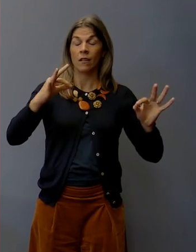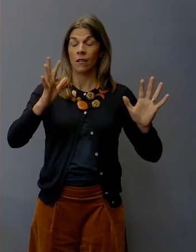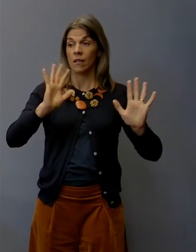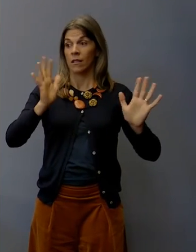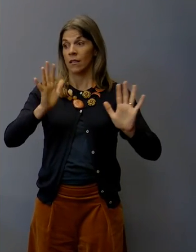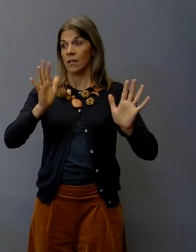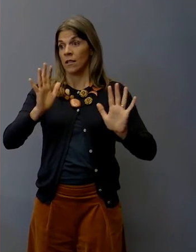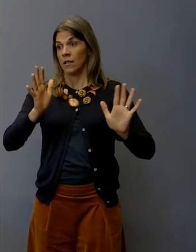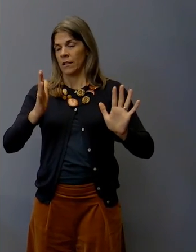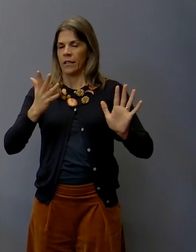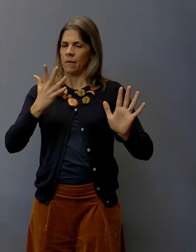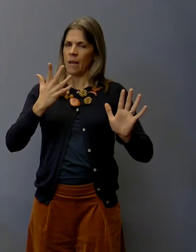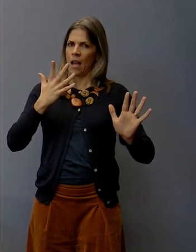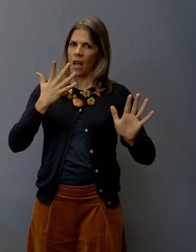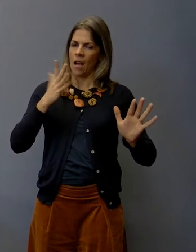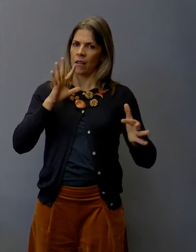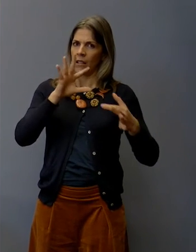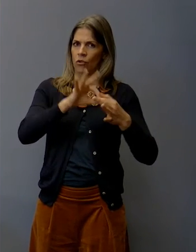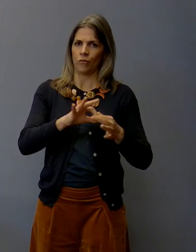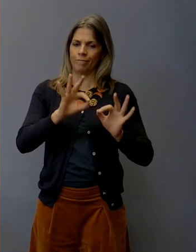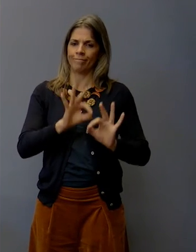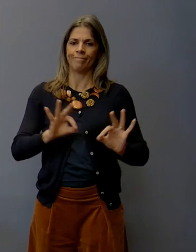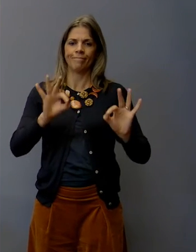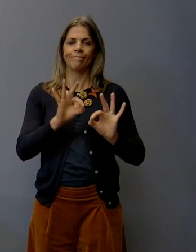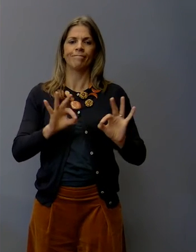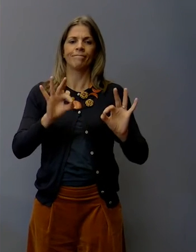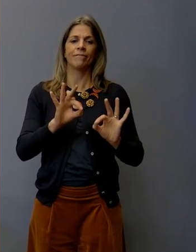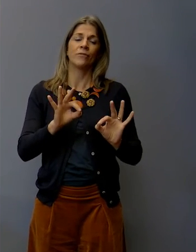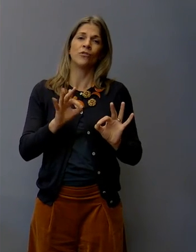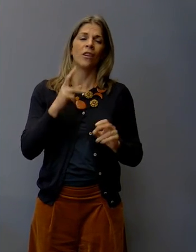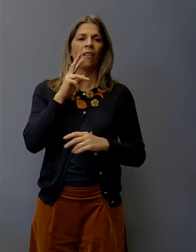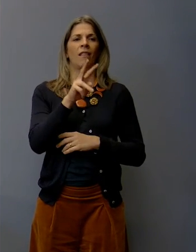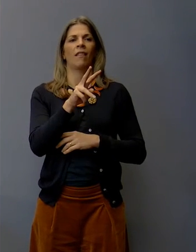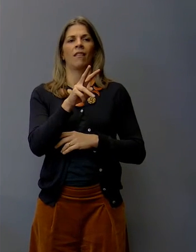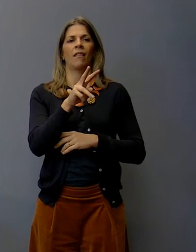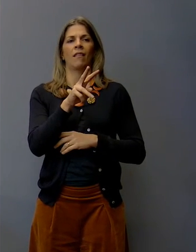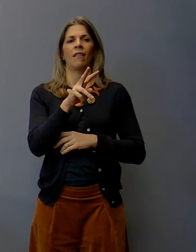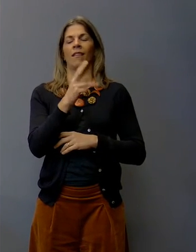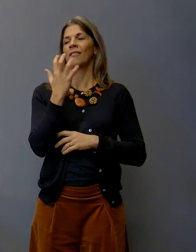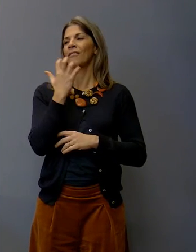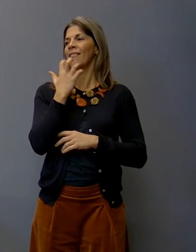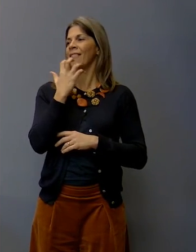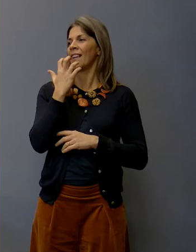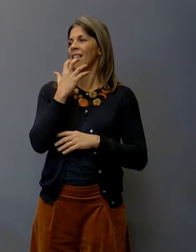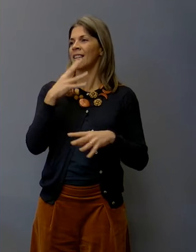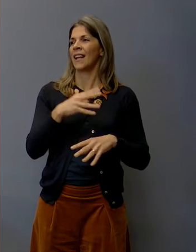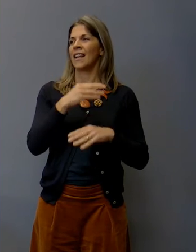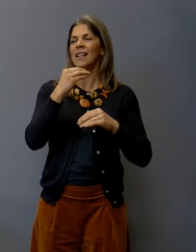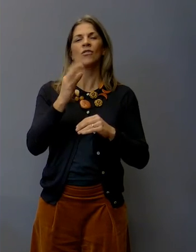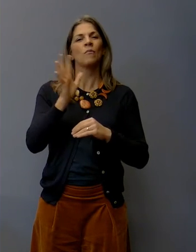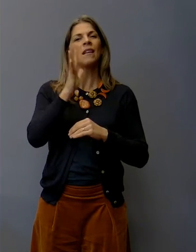da parte di chiunque mi fanno un po simpatia l'inizio perché mi ricordano albanese